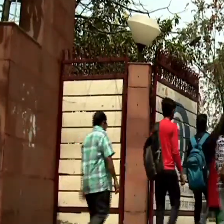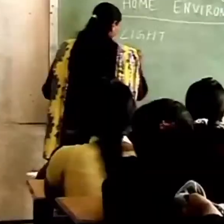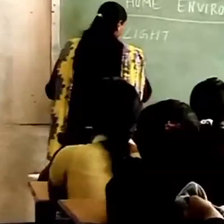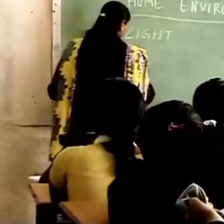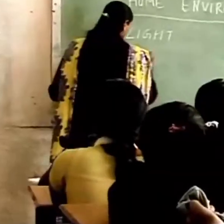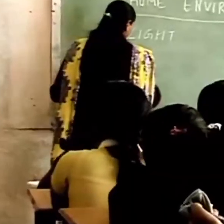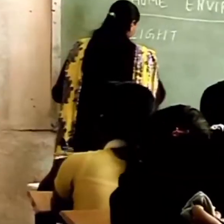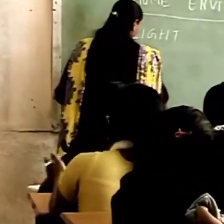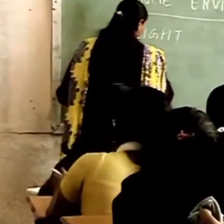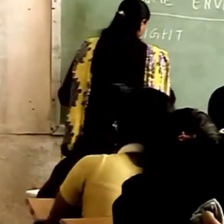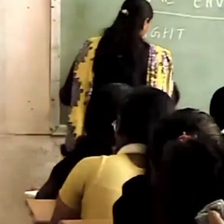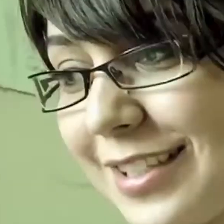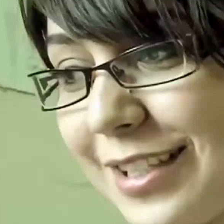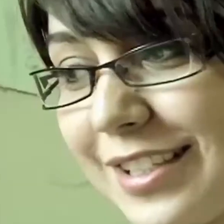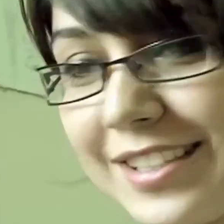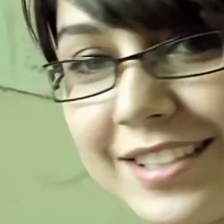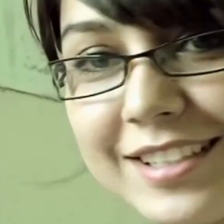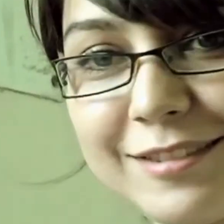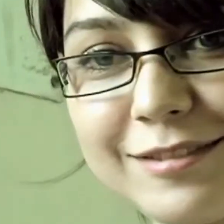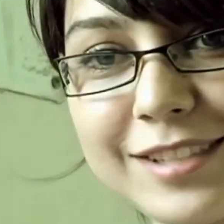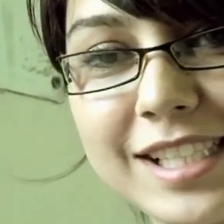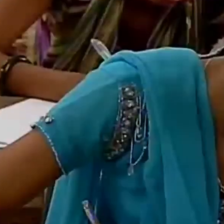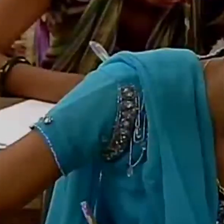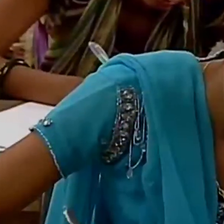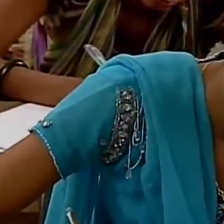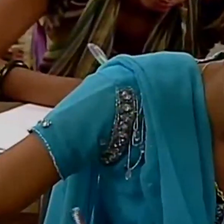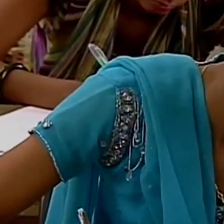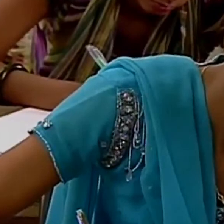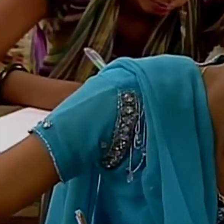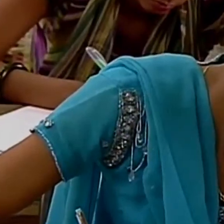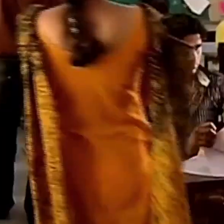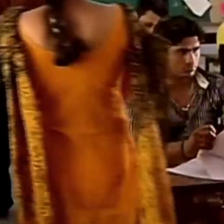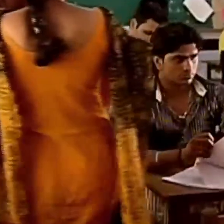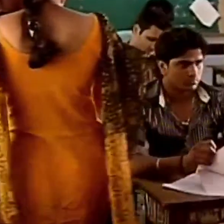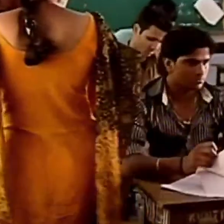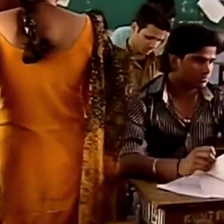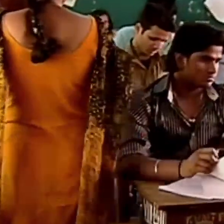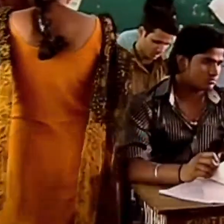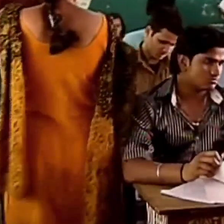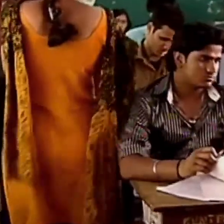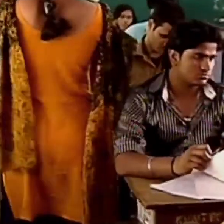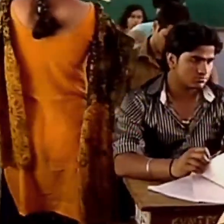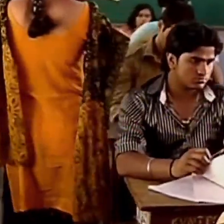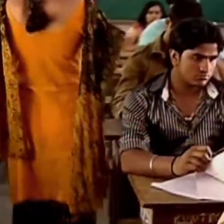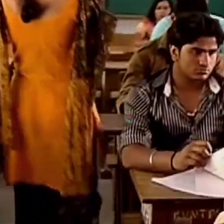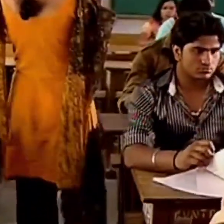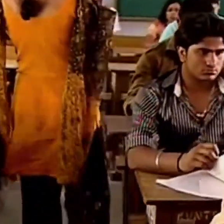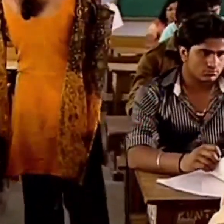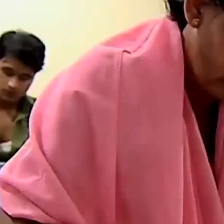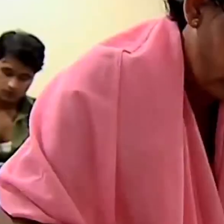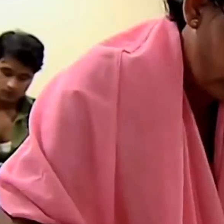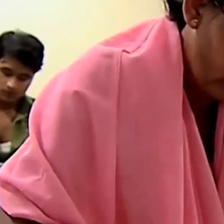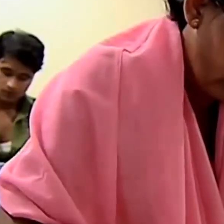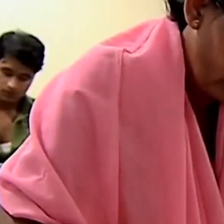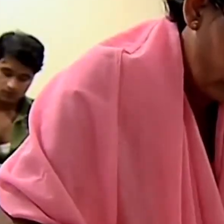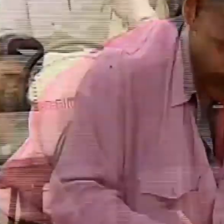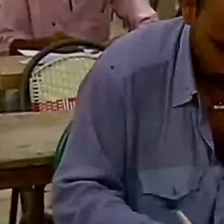खातिर। शिक्षा परीक्षा का अवसर एक बार ही क्यों मिलता